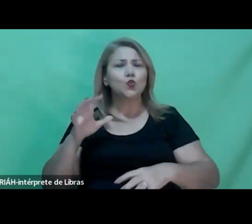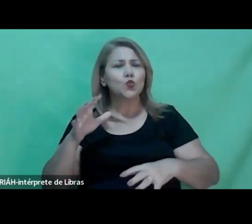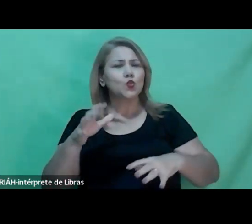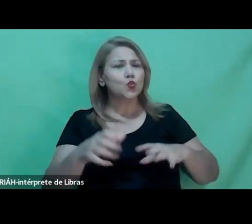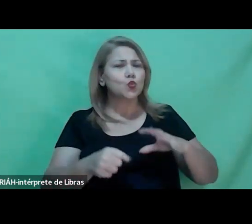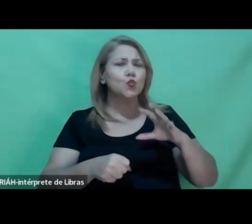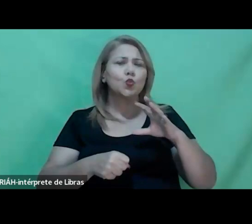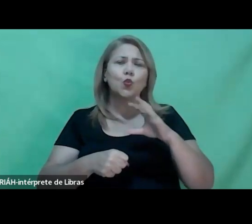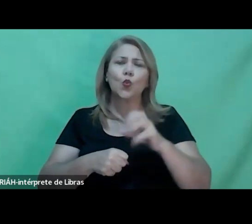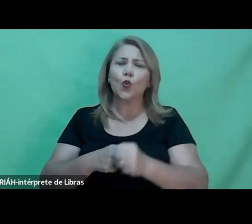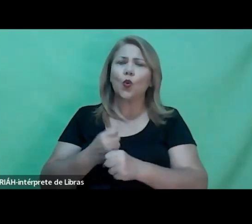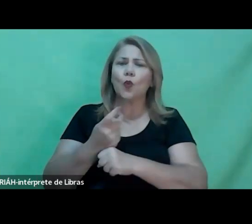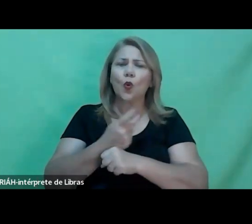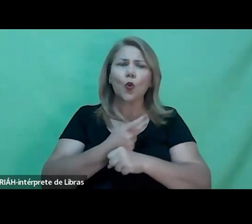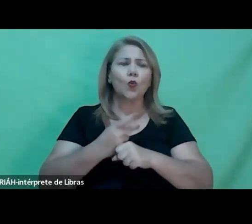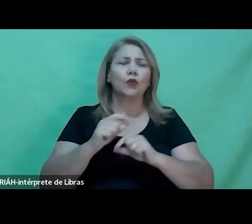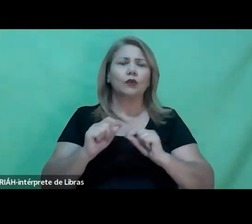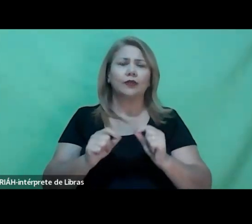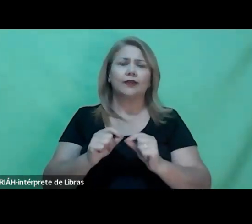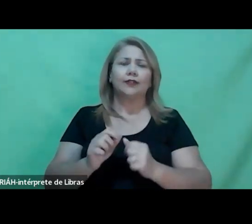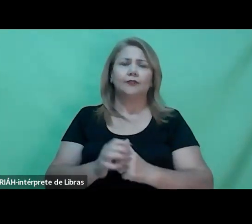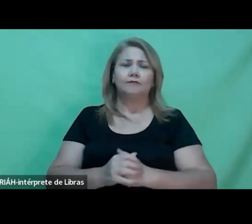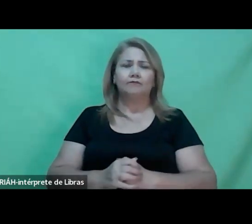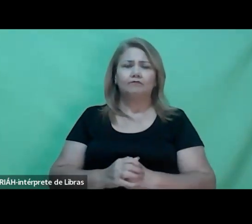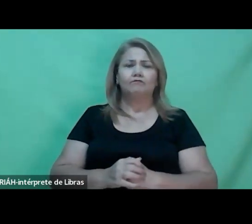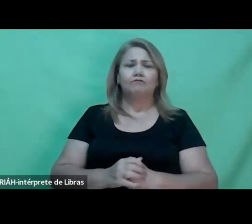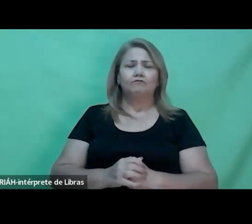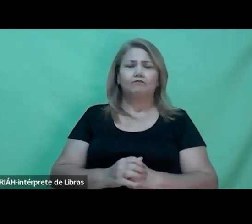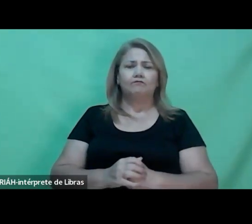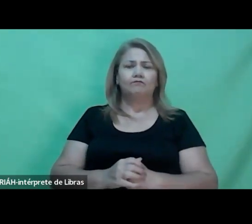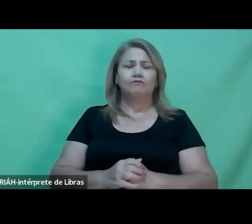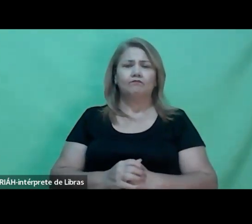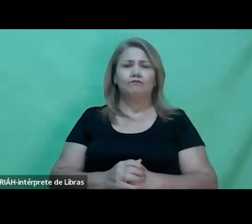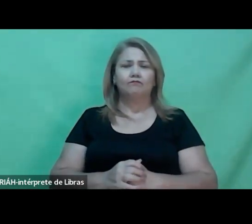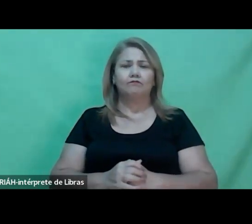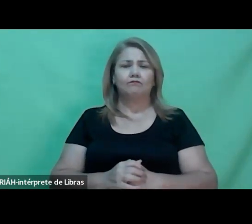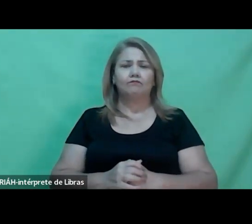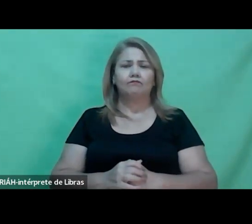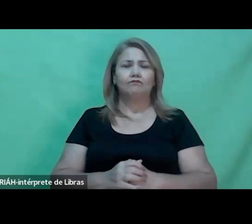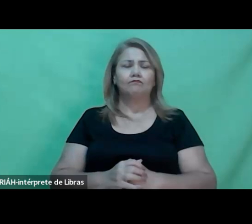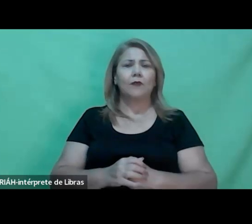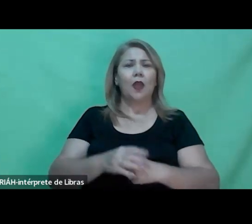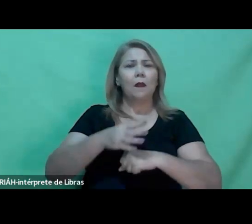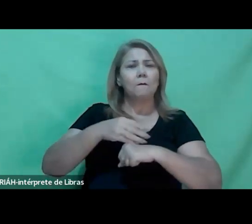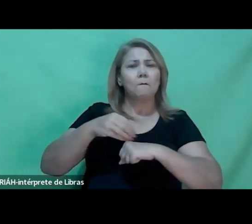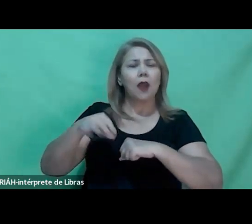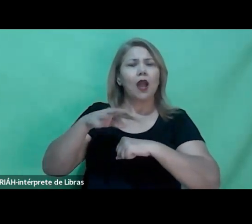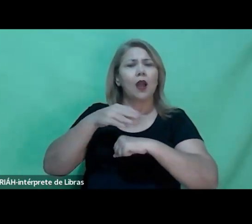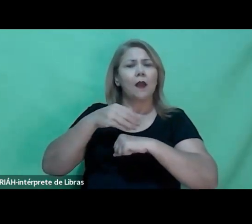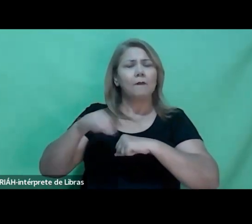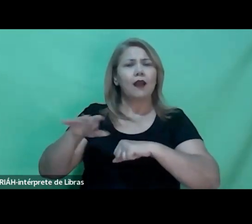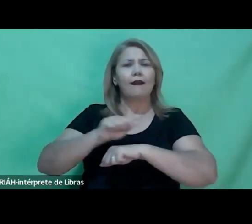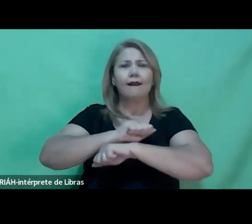la información del entorno no para esto es importante hacerlo de yo siempre sugiero cuando